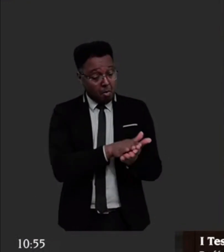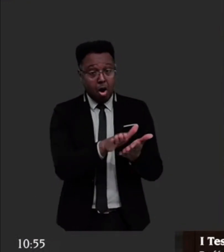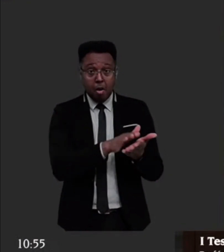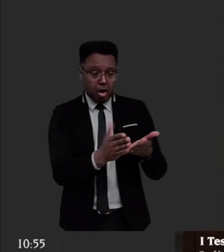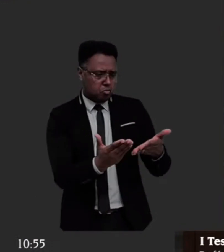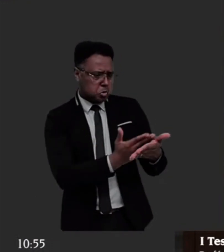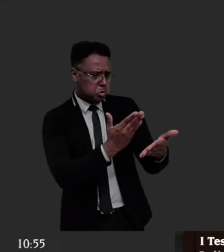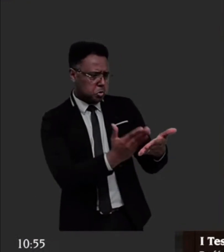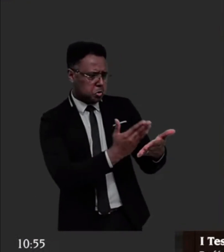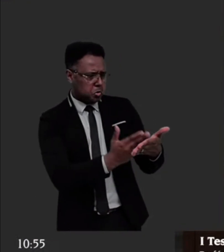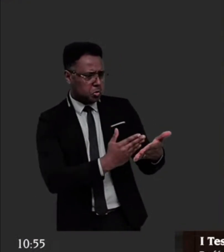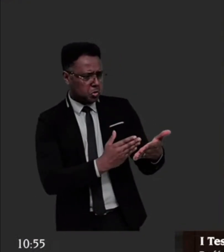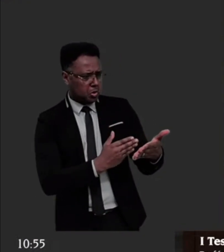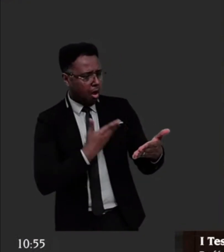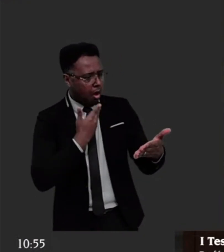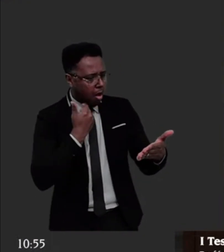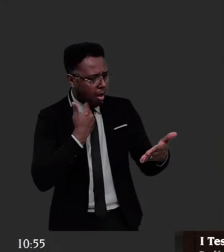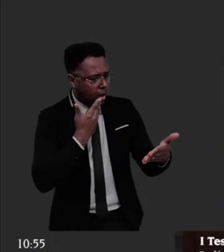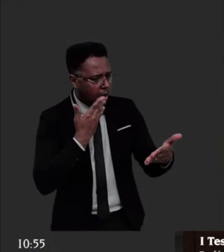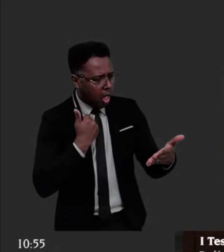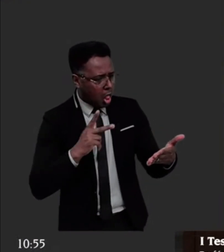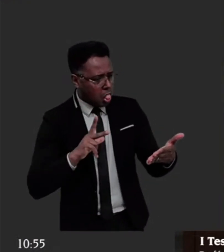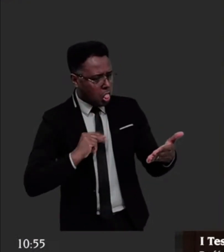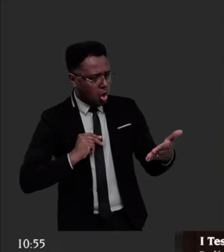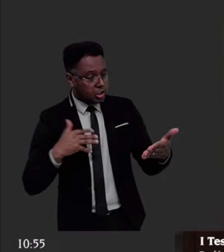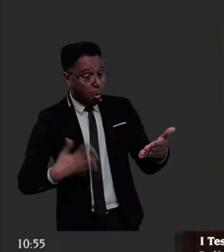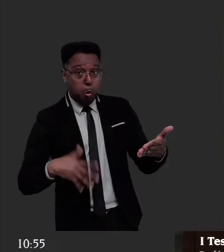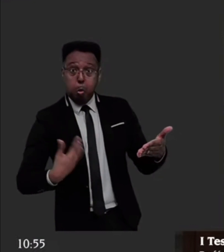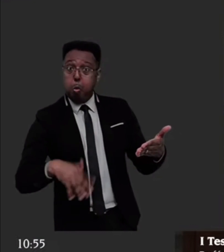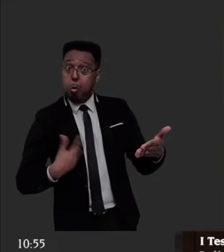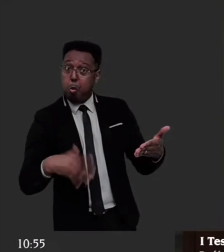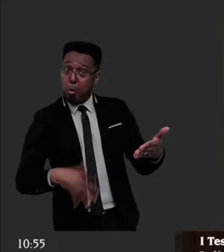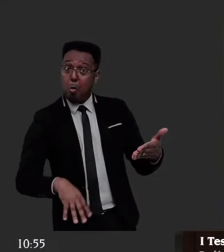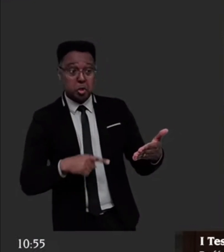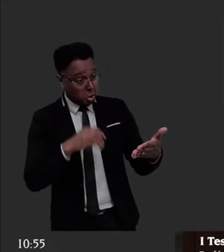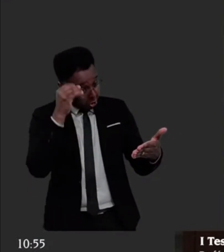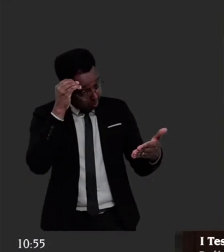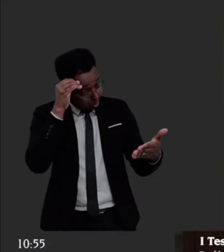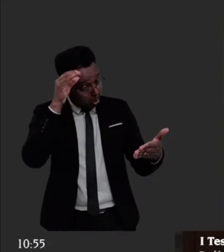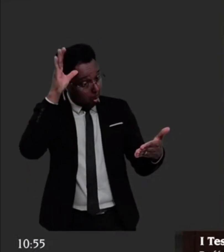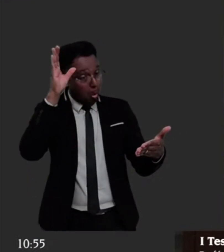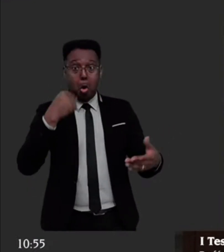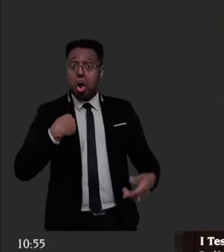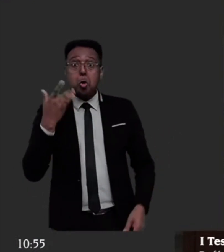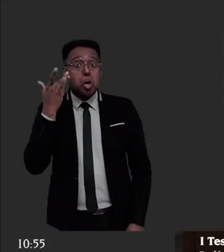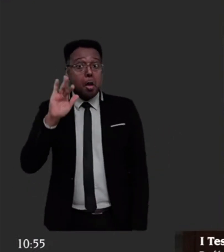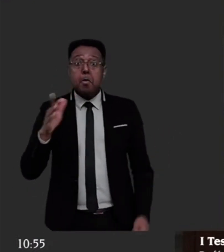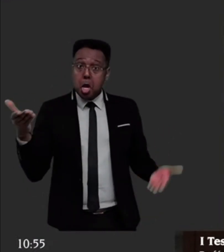mas que conhecimento, que sabedoria. Olha, eu não sabia que era assim, agora me veio uma luz. Veio a luz nada,